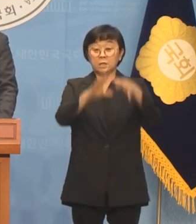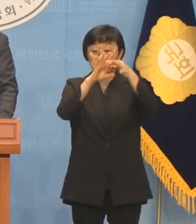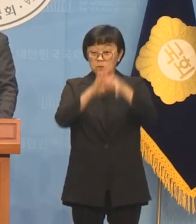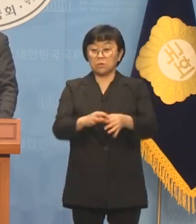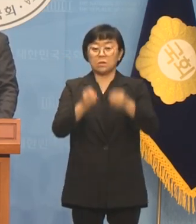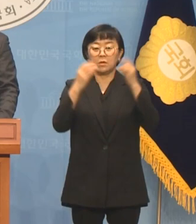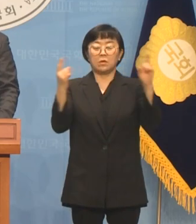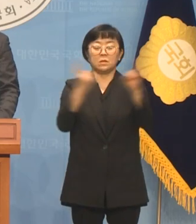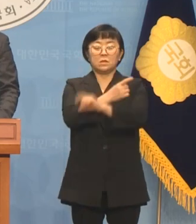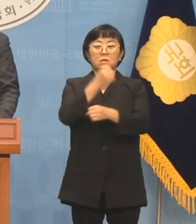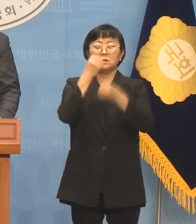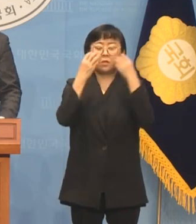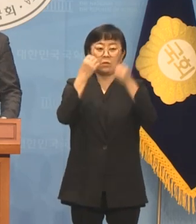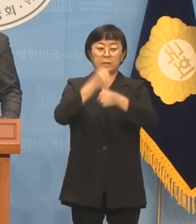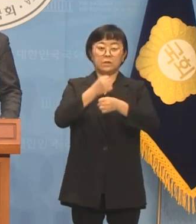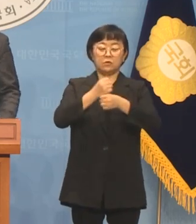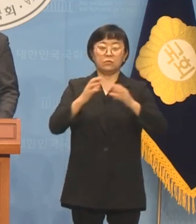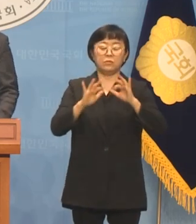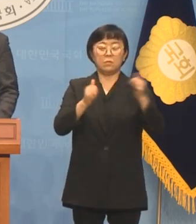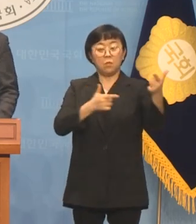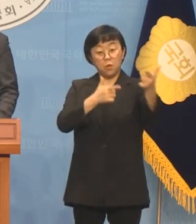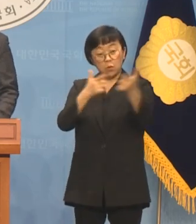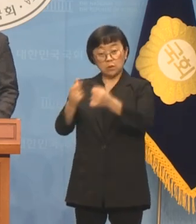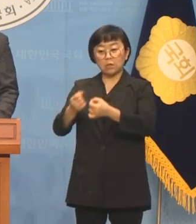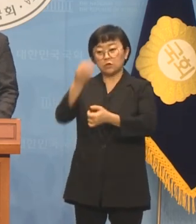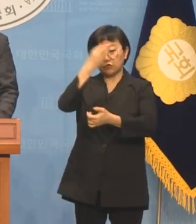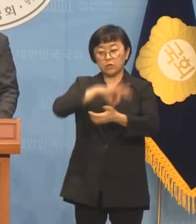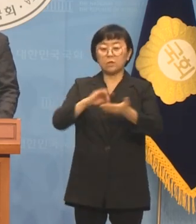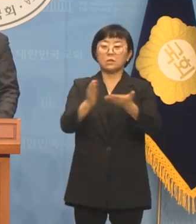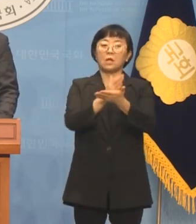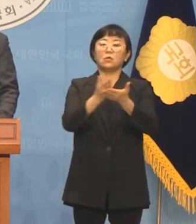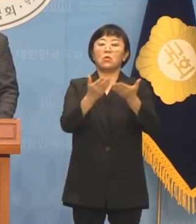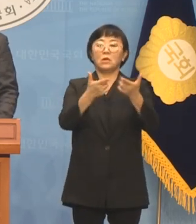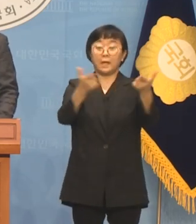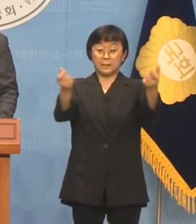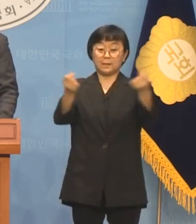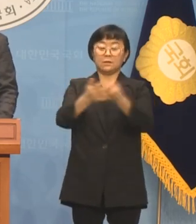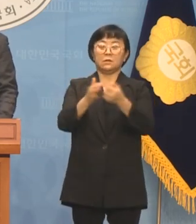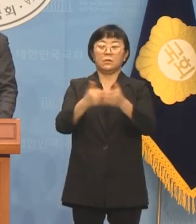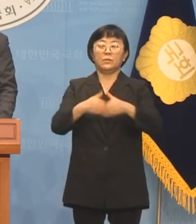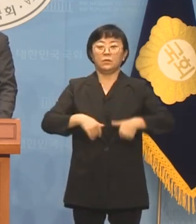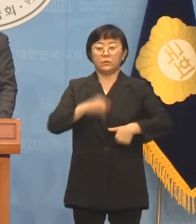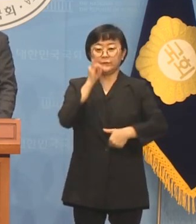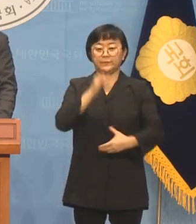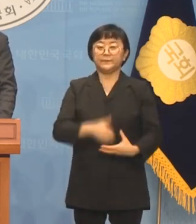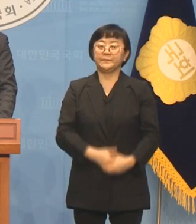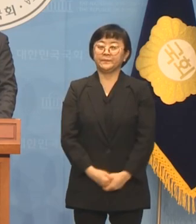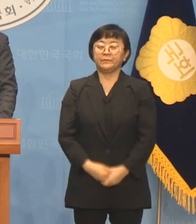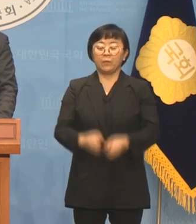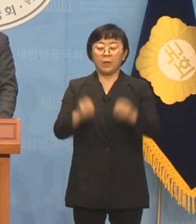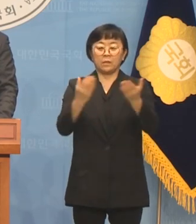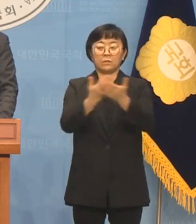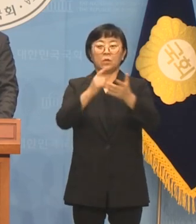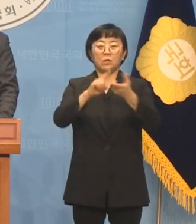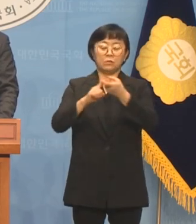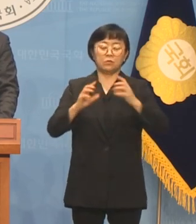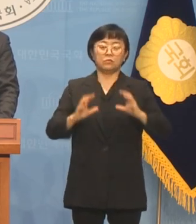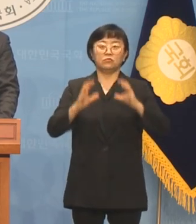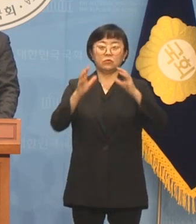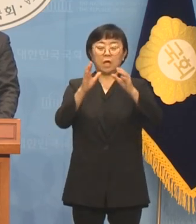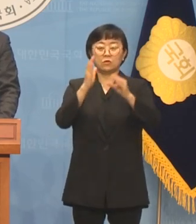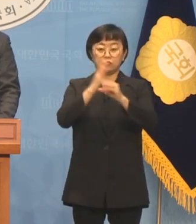지속적 혁신을 창출하면서도 국민 모두가 그 수익을 나누는 선순환이 필요합니다. 세진보연합은